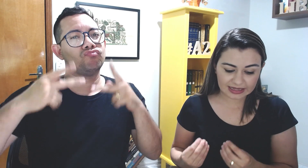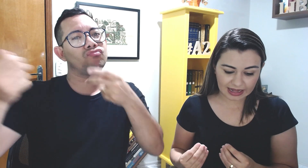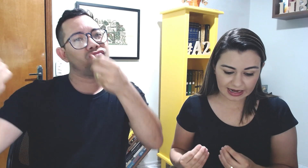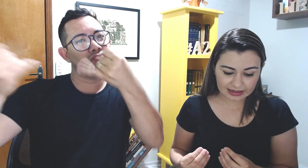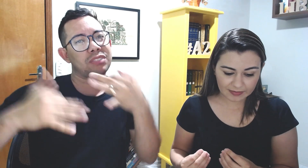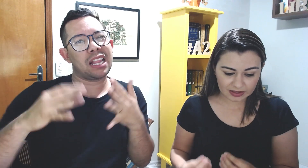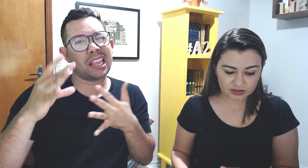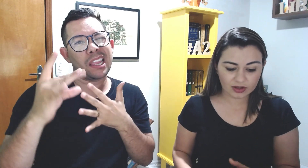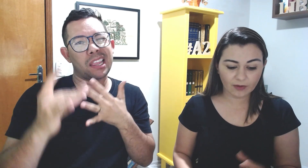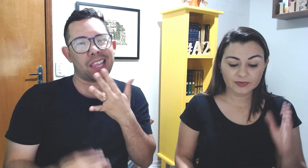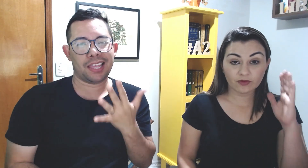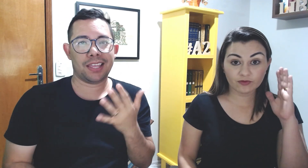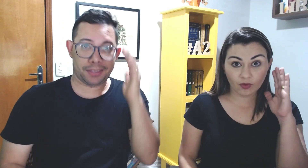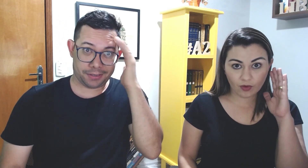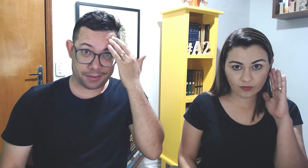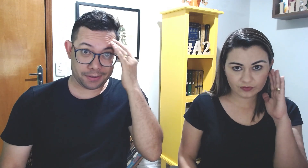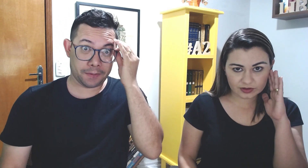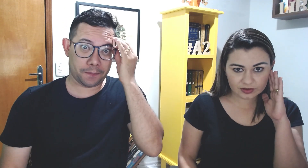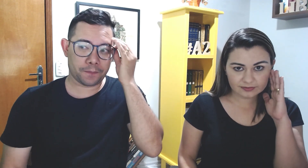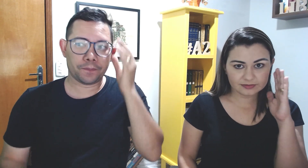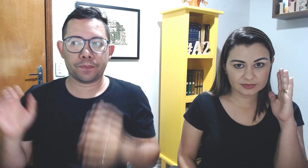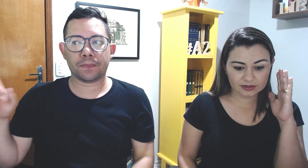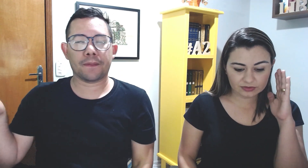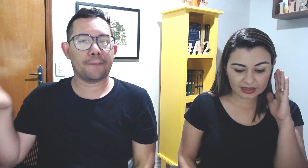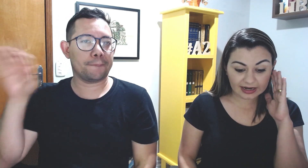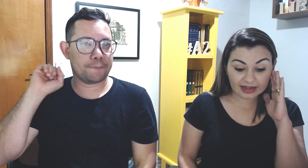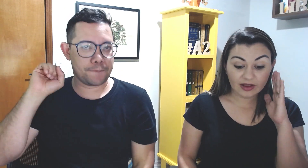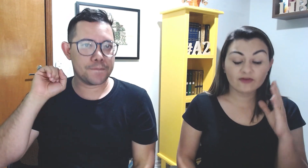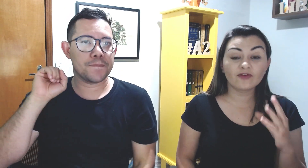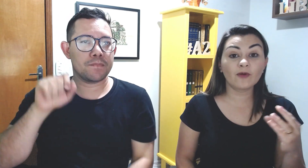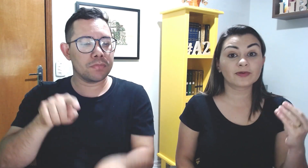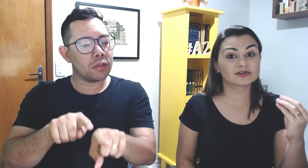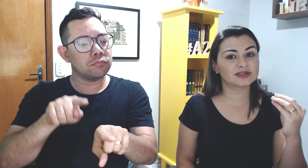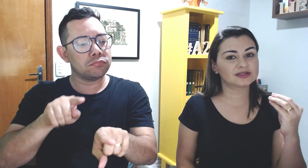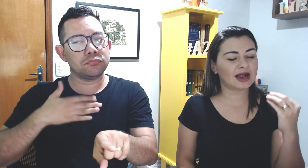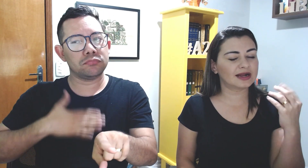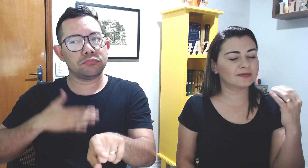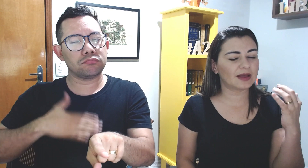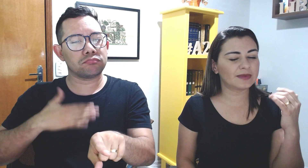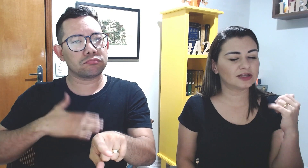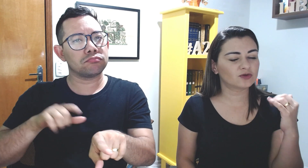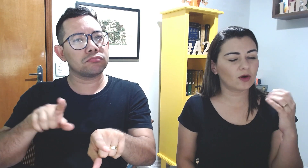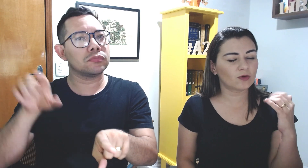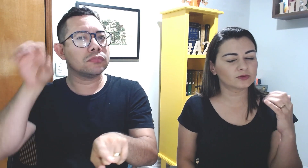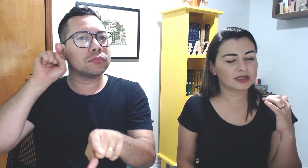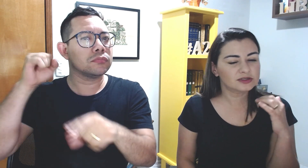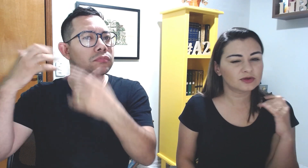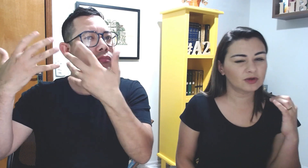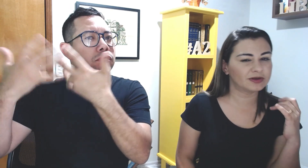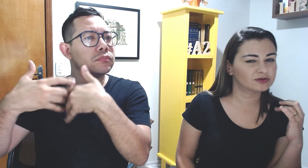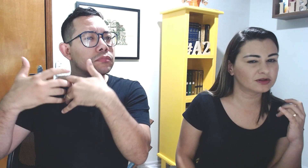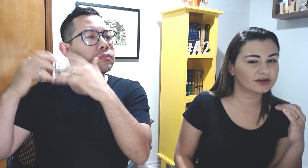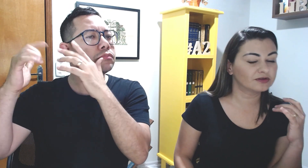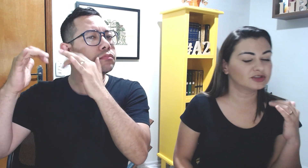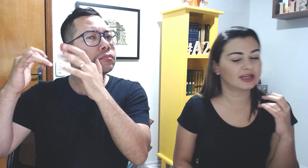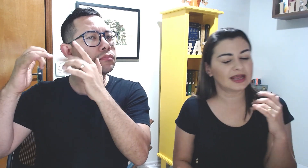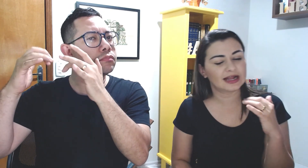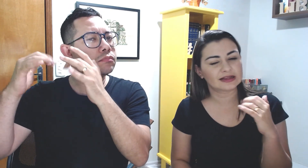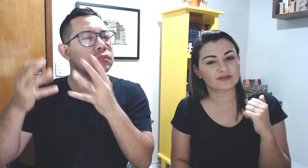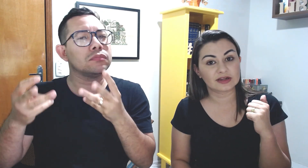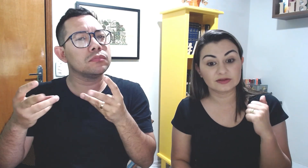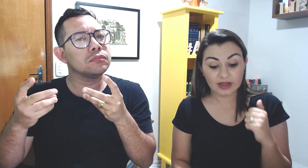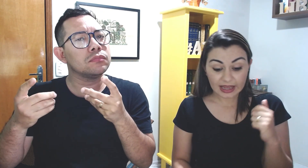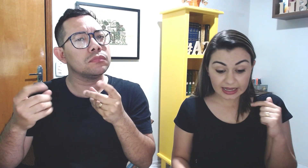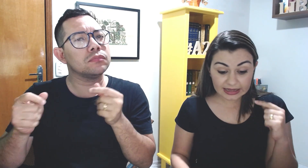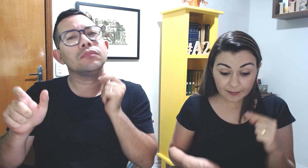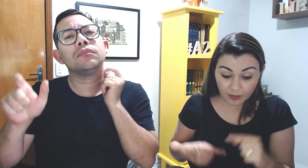mais detalhadamente. Então vou ouvir, dando delay, vou processar na minha mente qual o contexto, o que o pastor está falando, de quem que ele